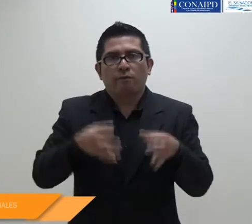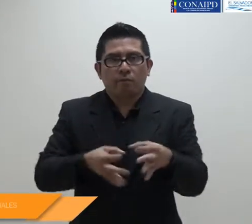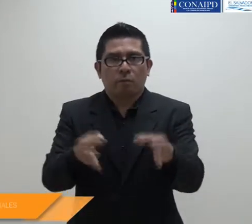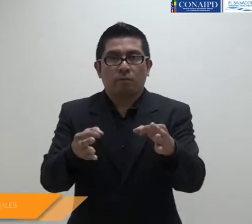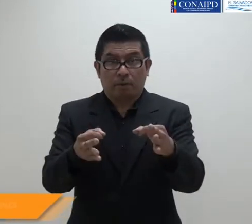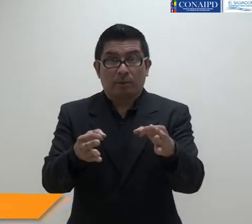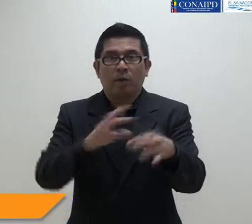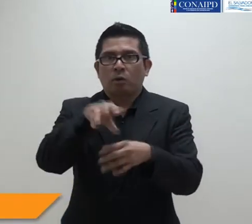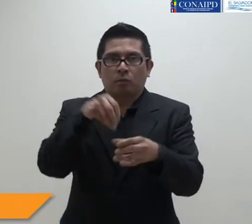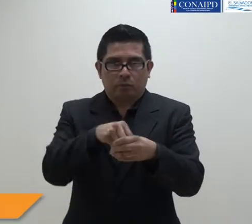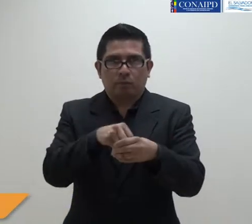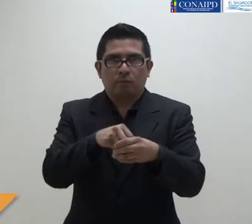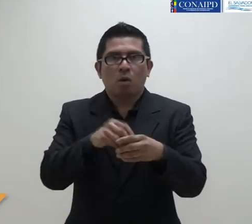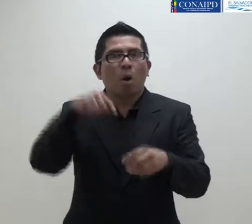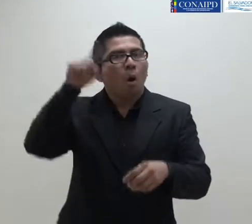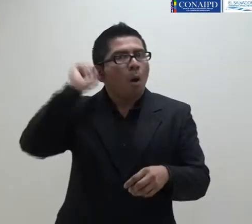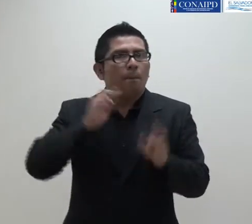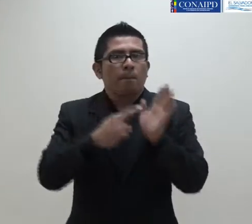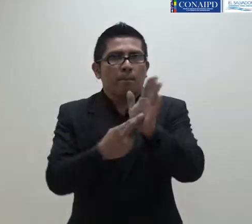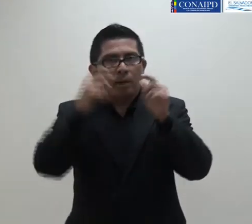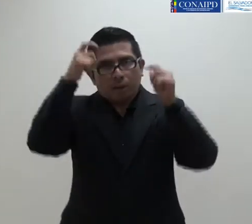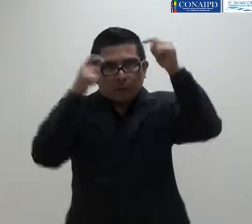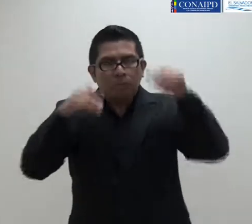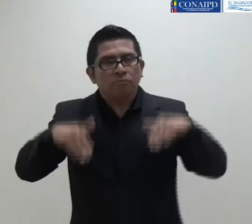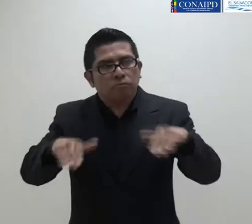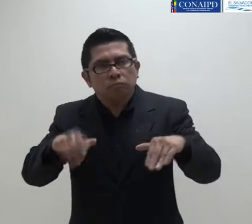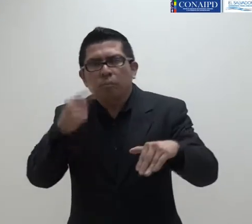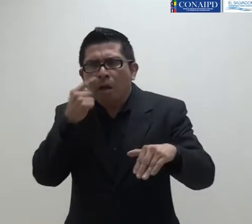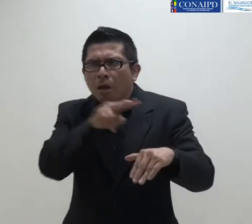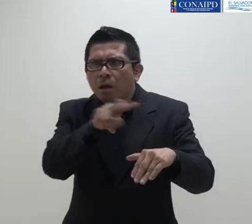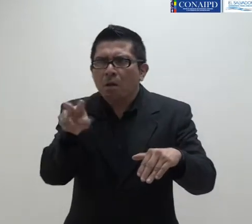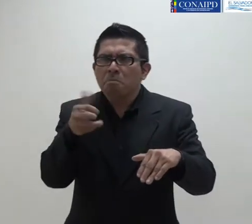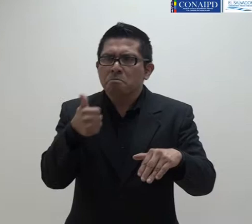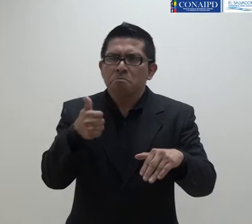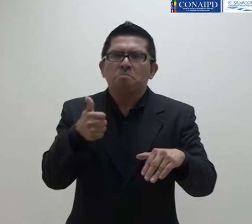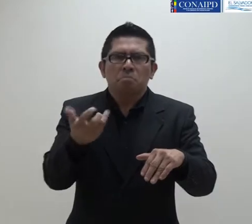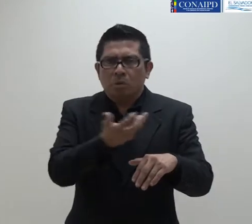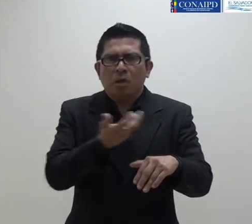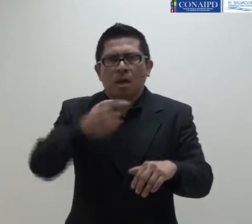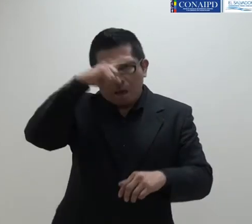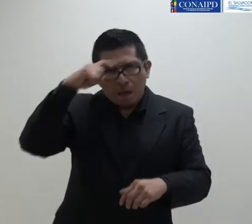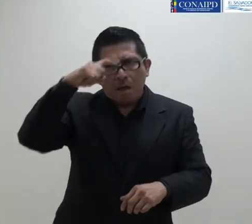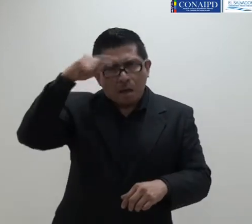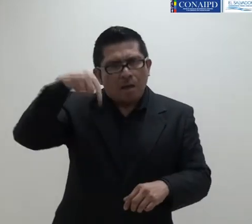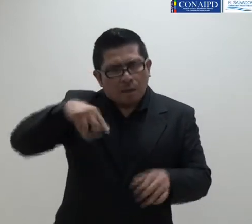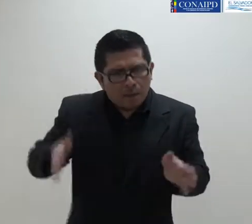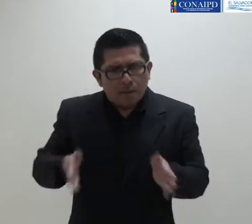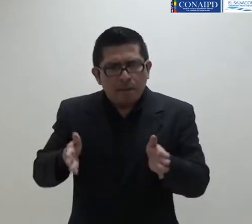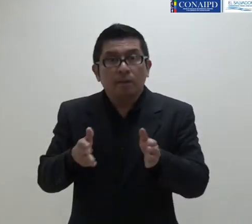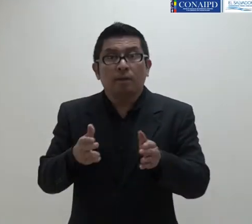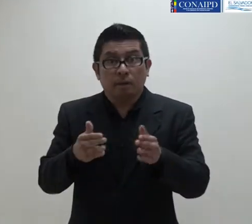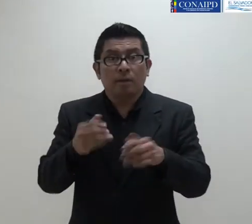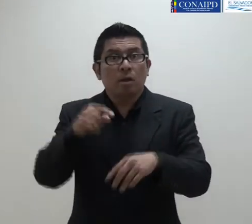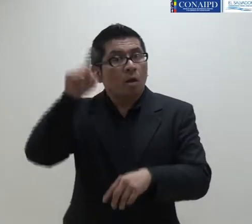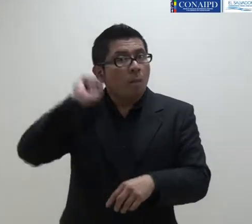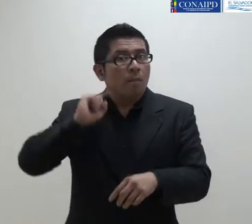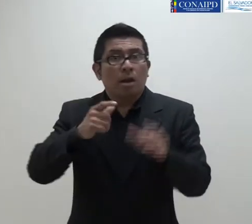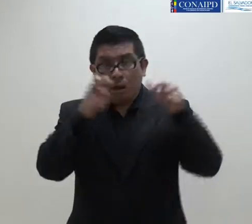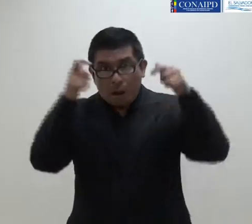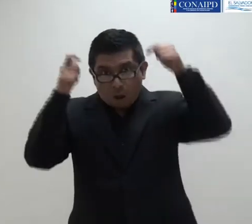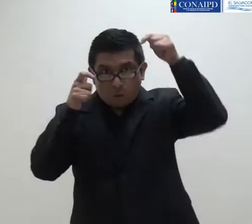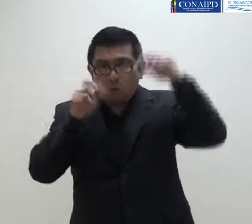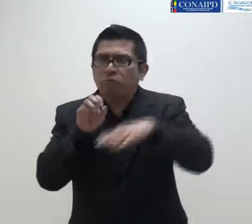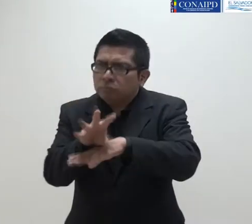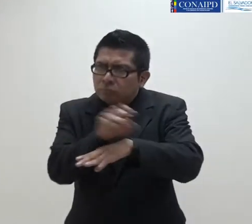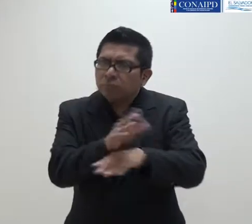de Naciones Unidas pudo conocer la realidad nacional y mostró su satisfacción por los esfuerzos que se emprenden y motivó a las instituciones a